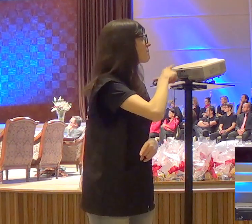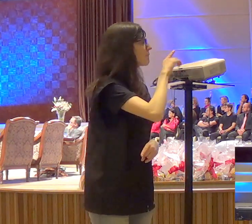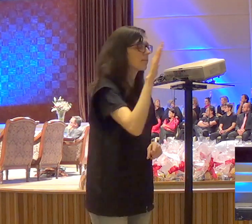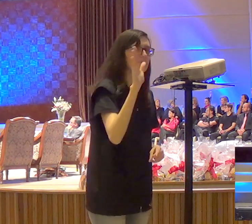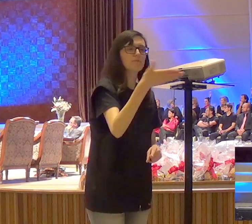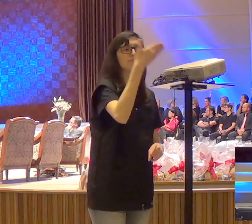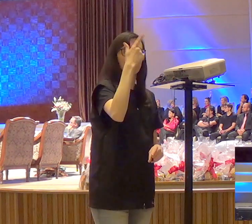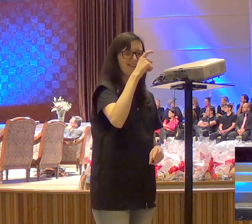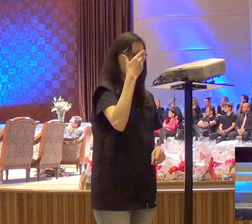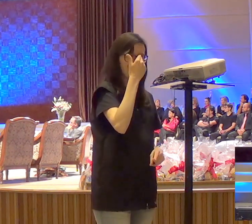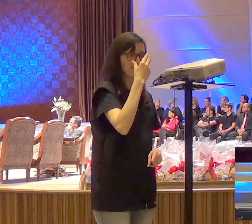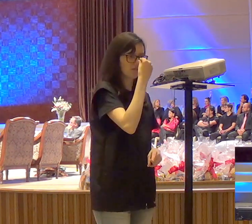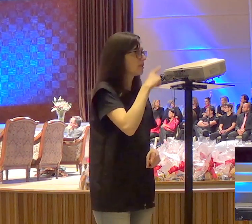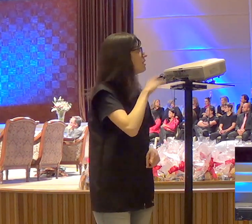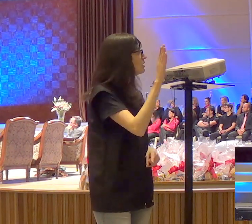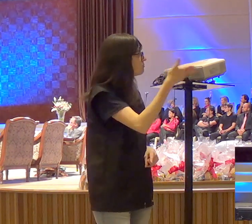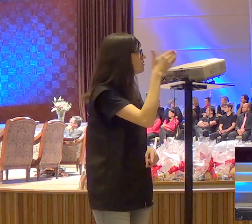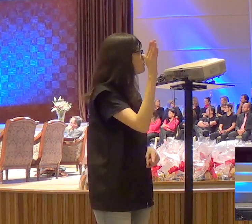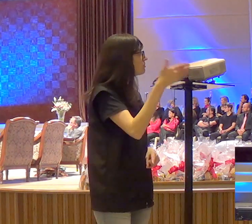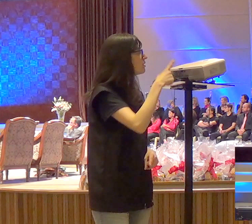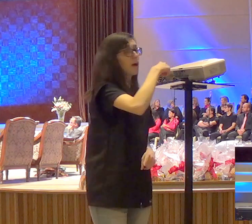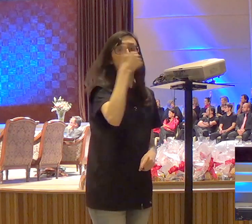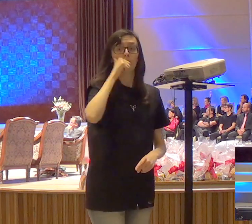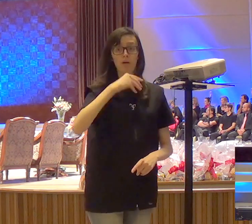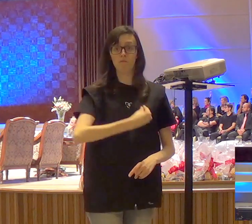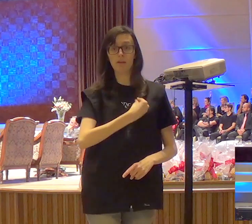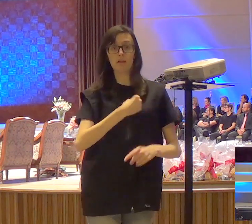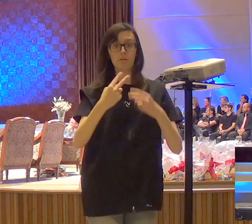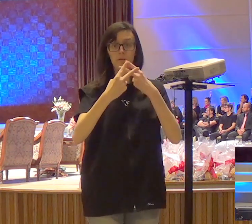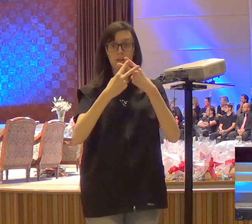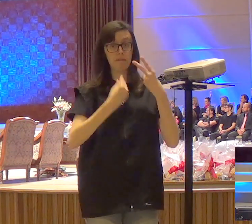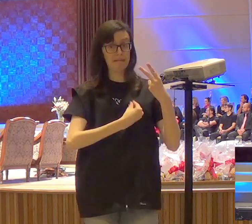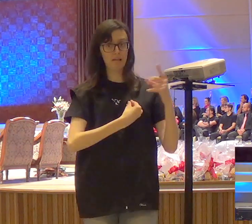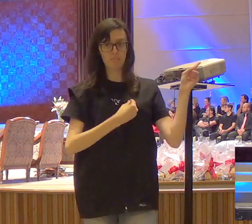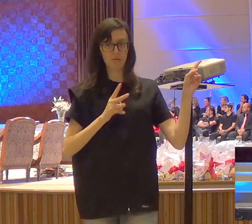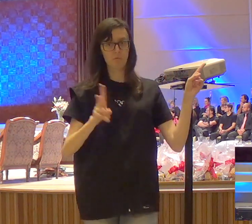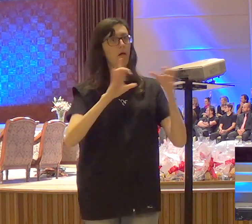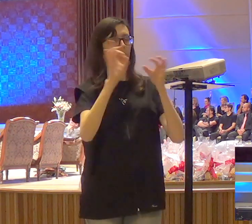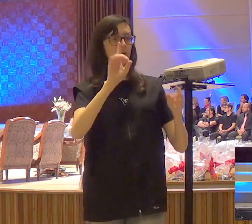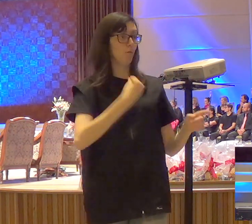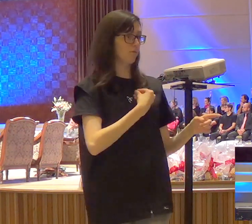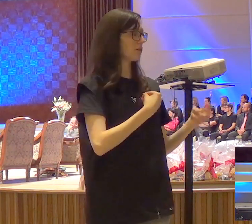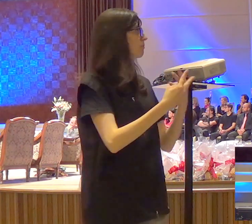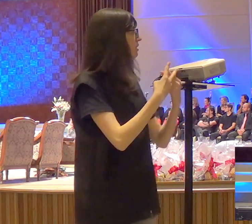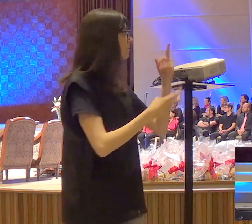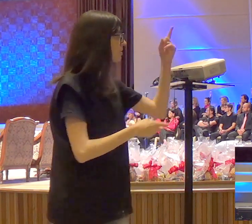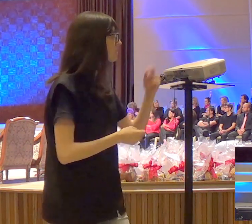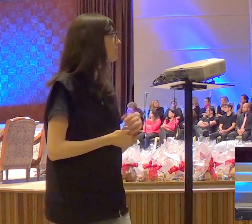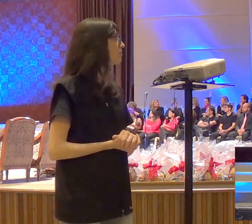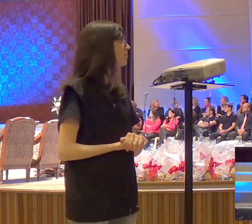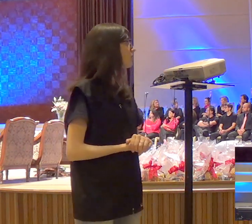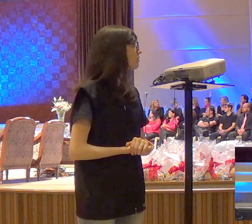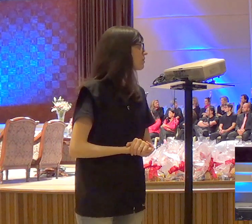Essas fotos são de mulheres que estão nesse exato momento dentro da prisão. This was a special project done by a church to